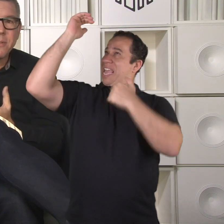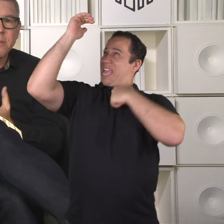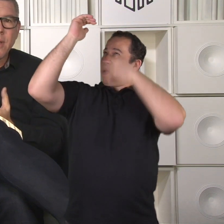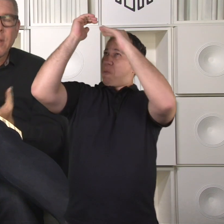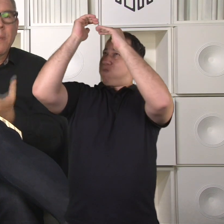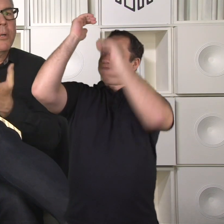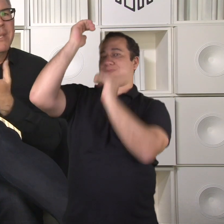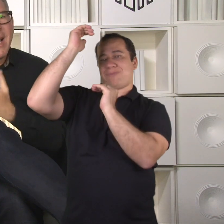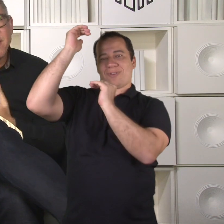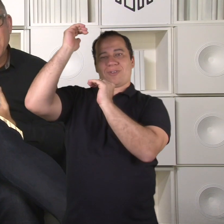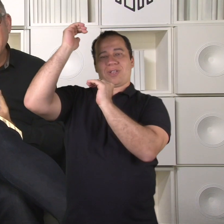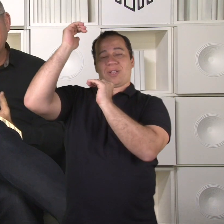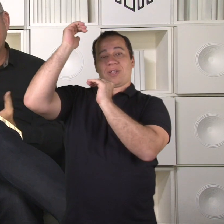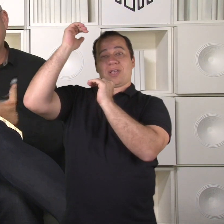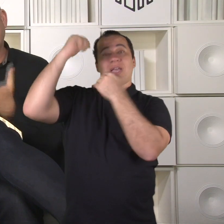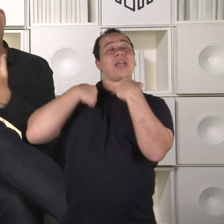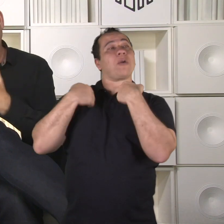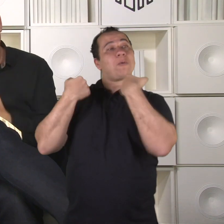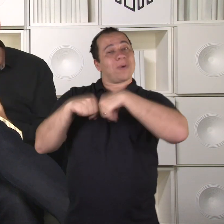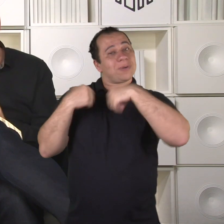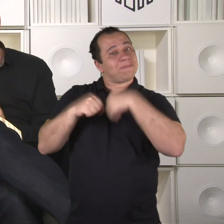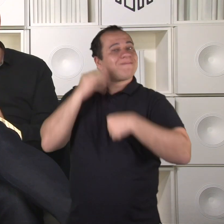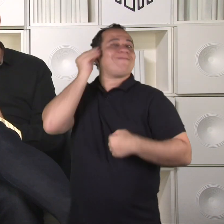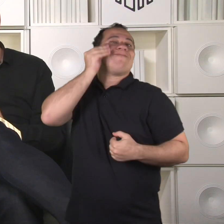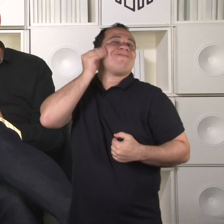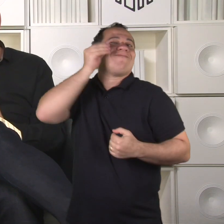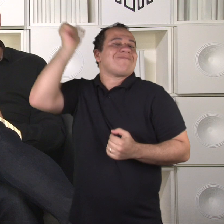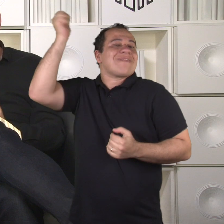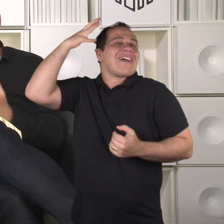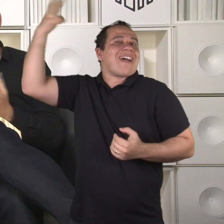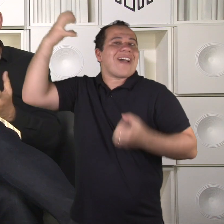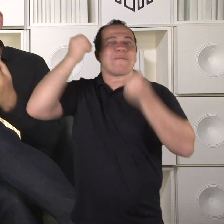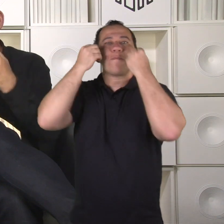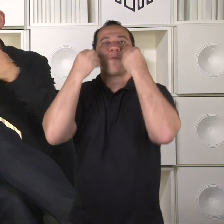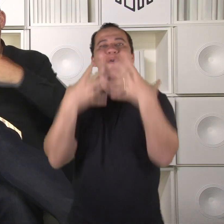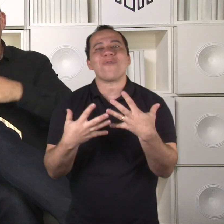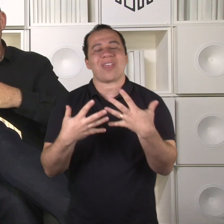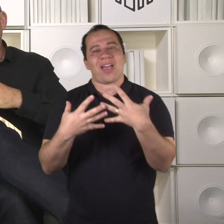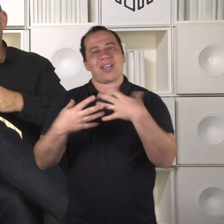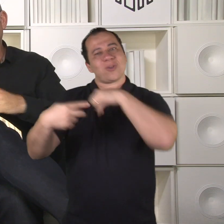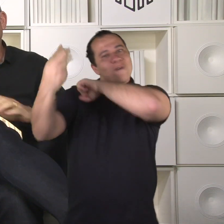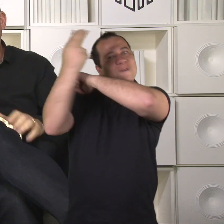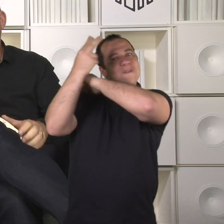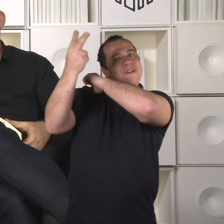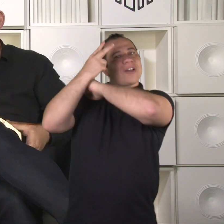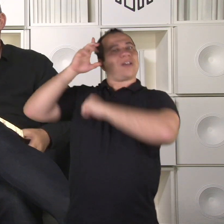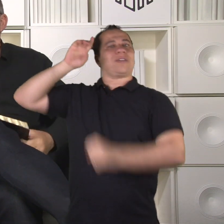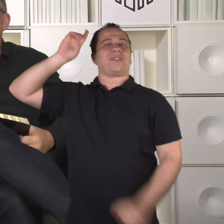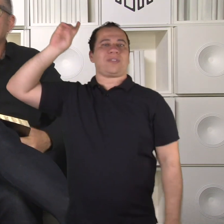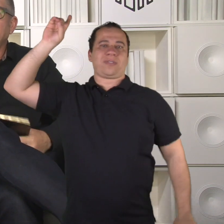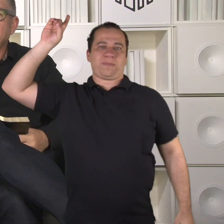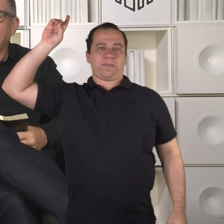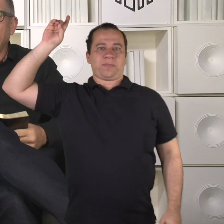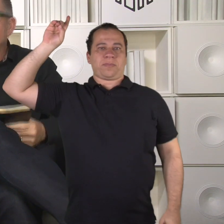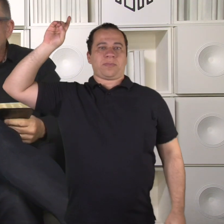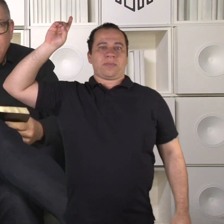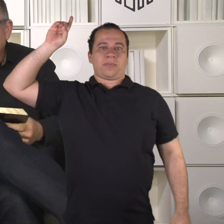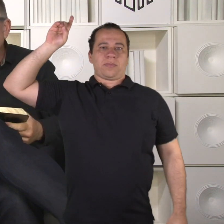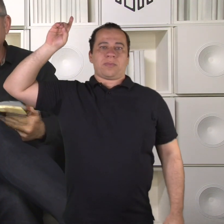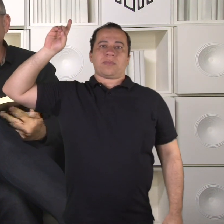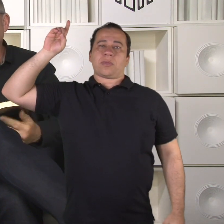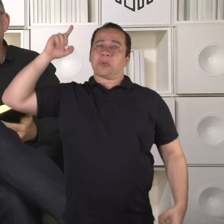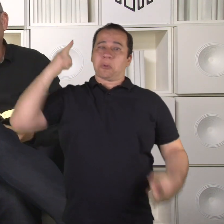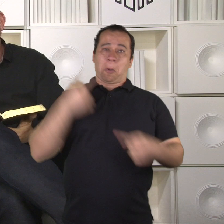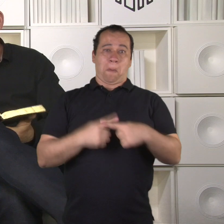graça de Deus, da bondade de Deus, do favor de Deus. E não do nosso mérito de filhos obedientes, porque nós